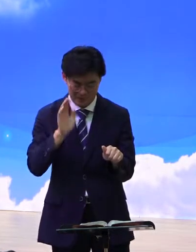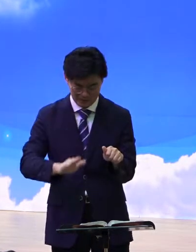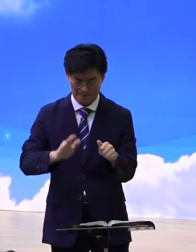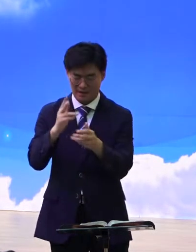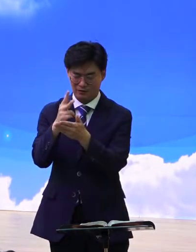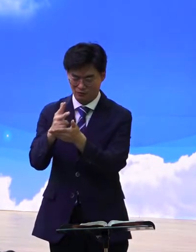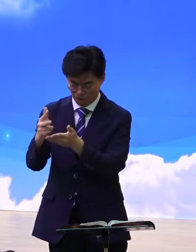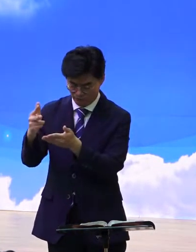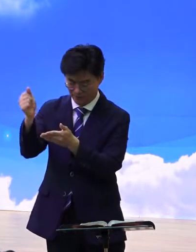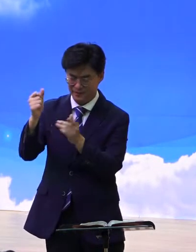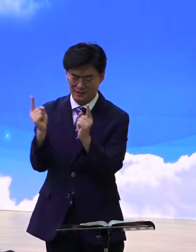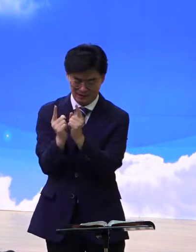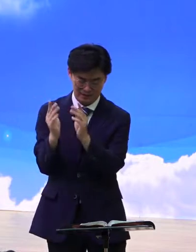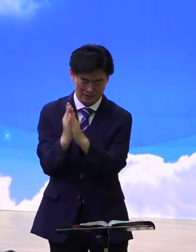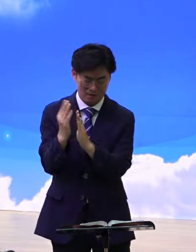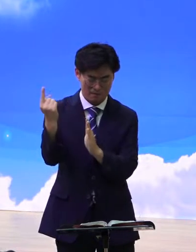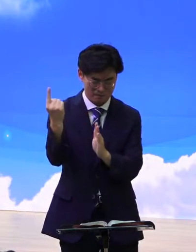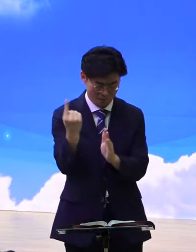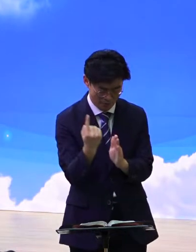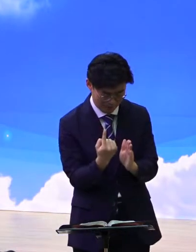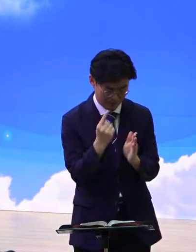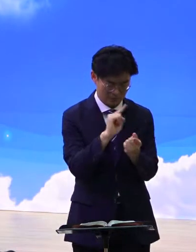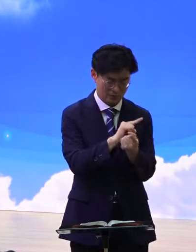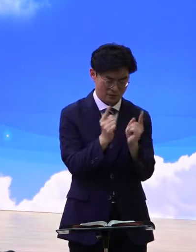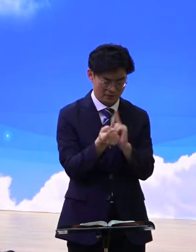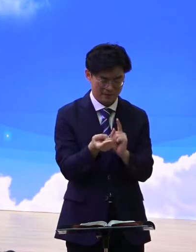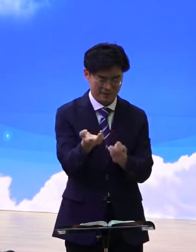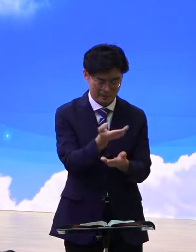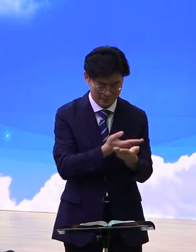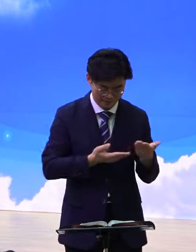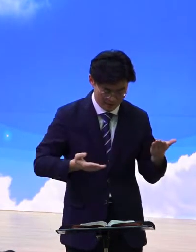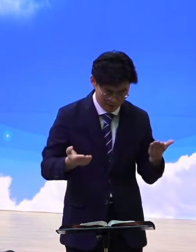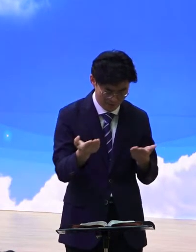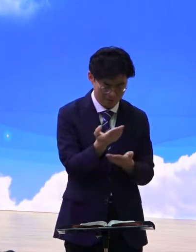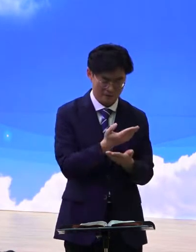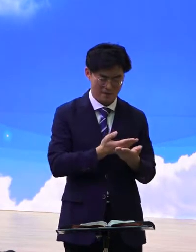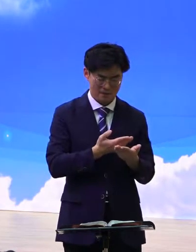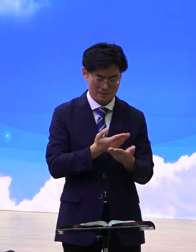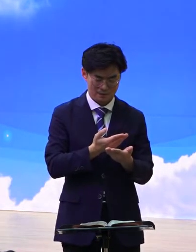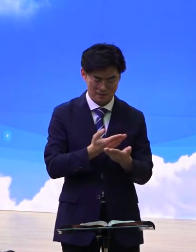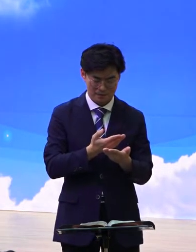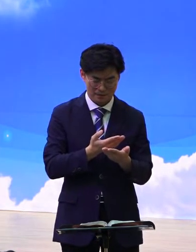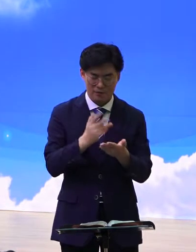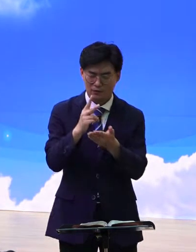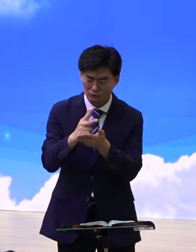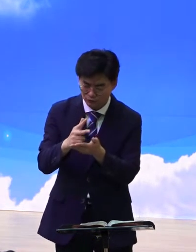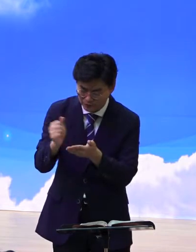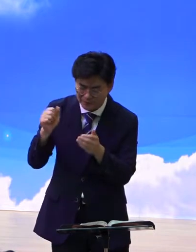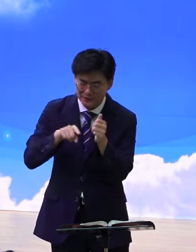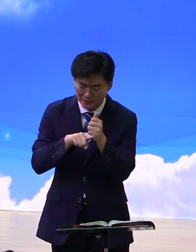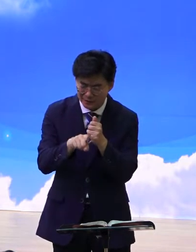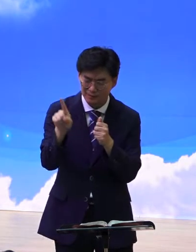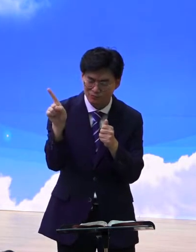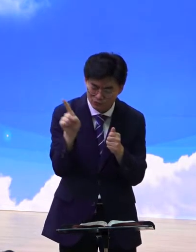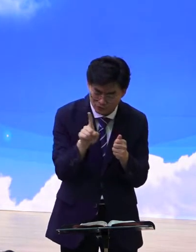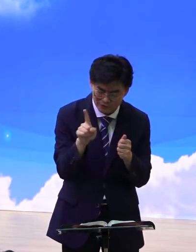주님의 은혜를 사모하면서 성경 읽기와 듣기를 통하여 주님의 뜻이 무엇인지 알기를